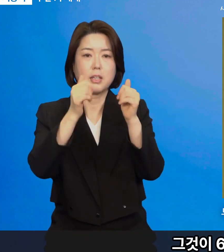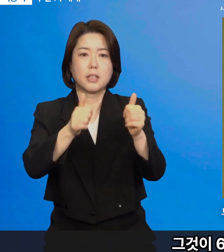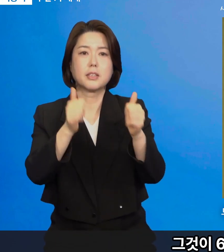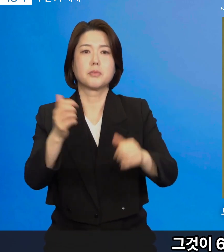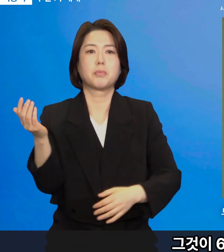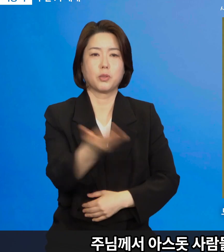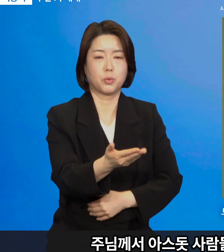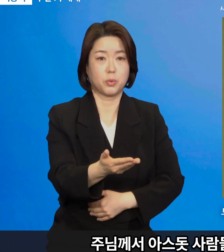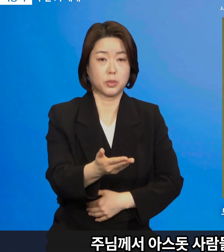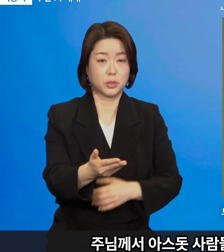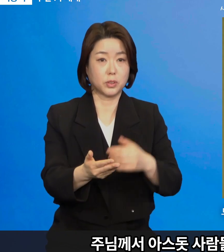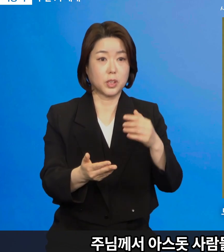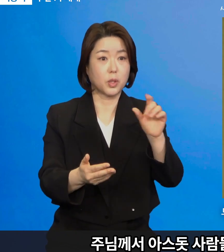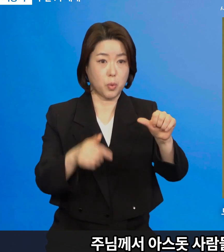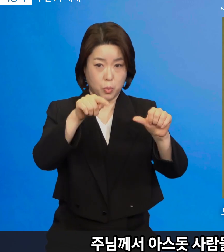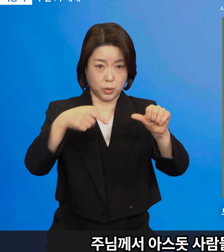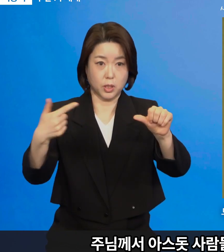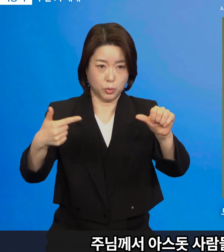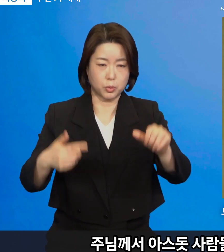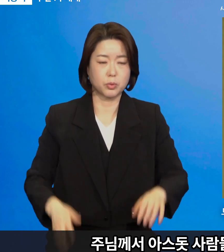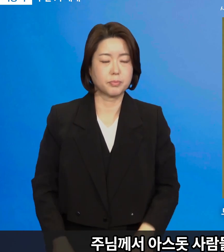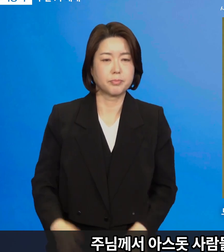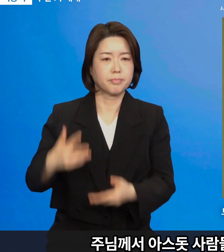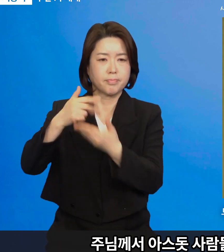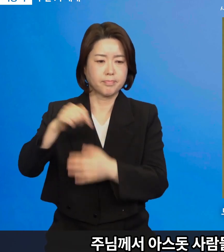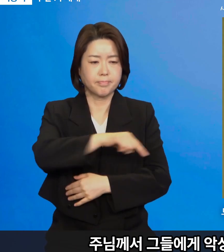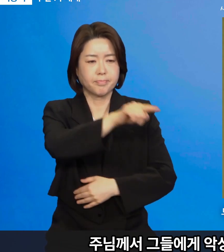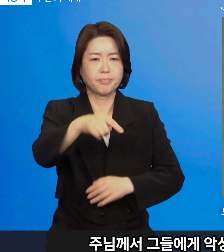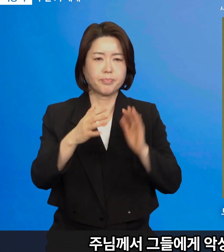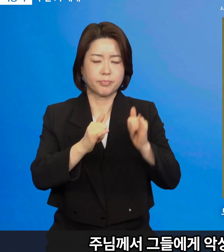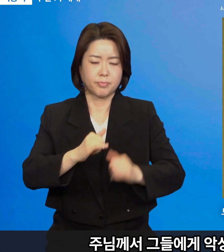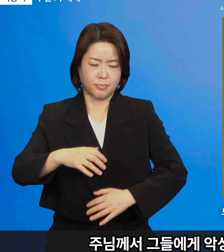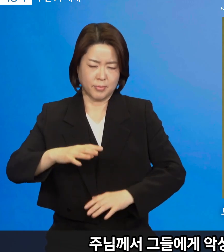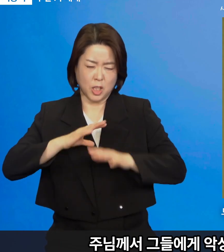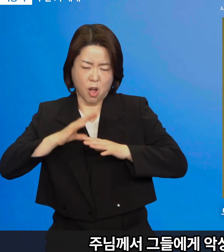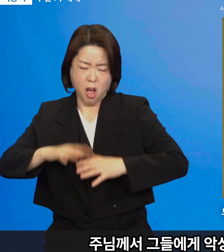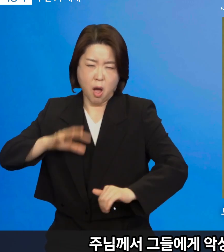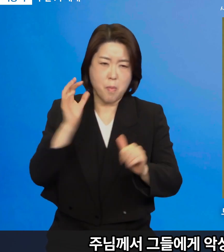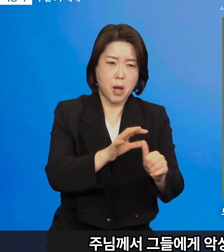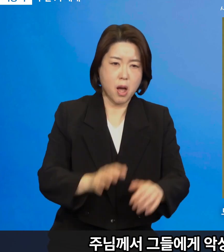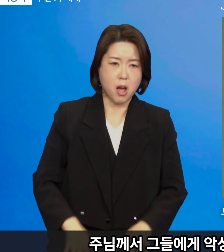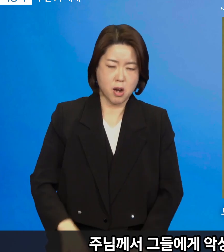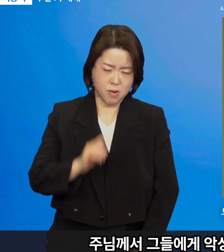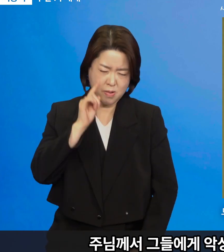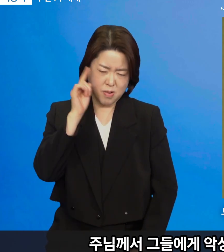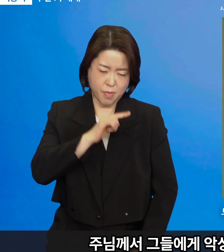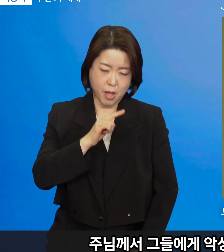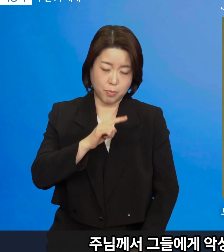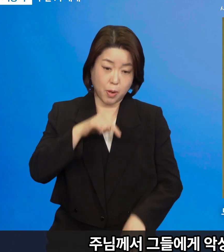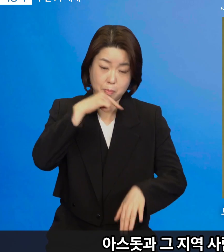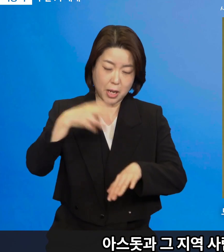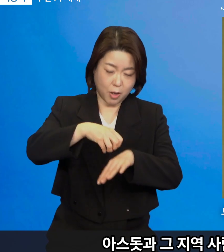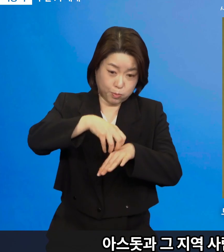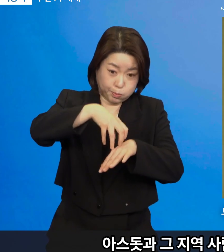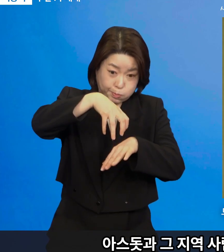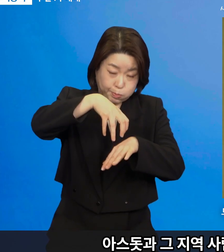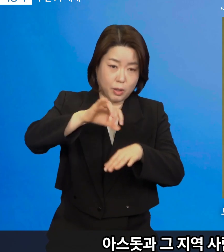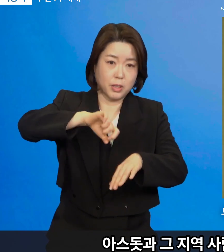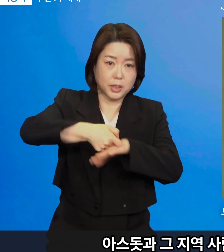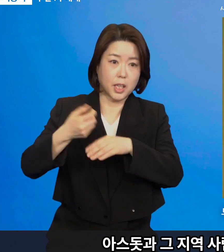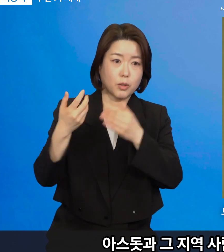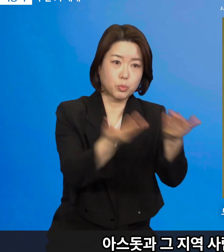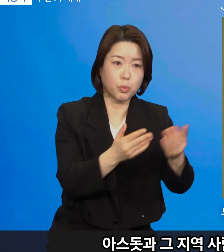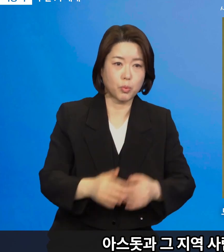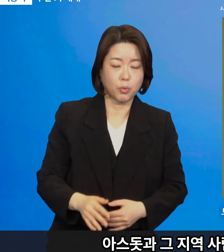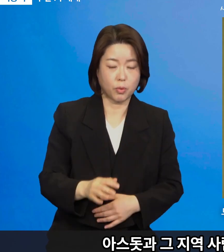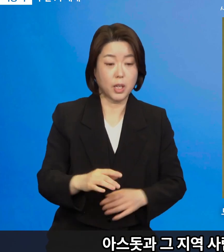그것이 6절이에요. 주님께서 아스돗 사람들을 무섭게 내리치셨다. 주님께서 그들에게 악성 종양 재앙을 내리쳐서 아스돗과 그 지역